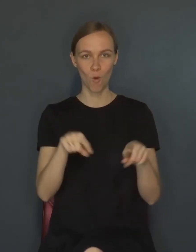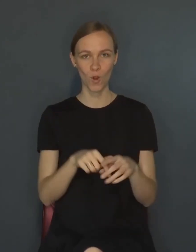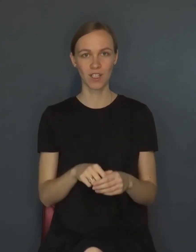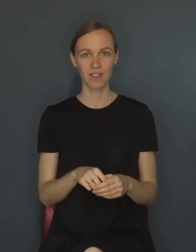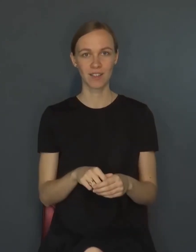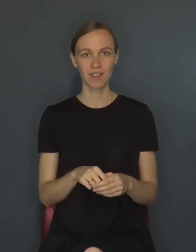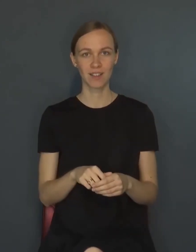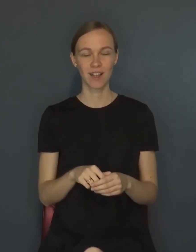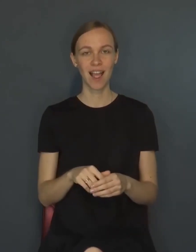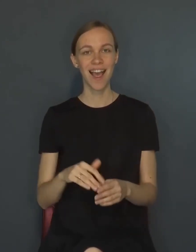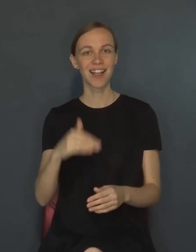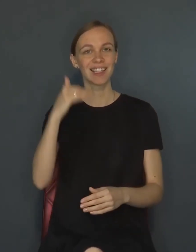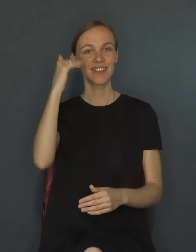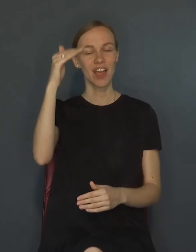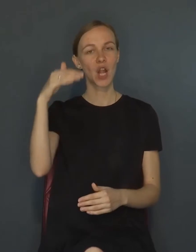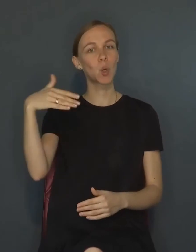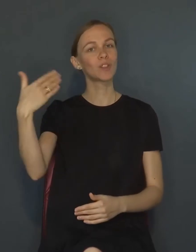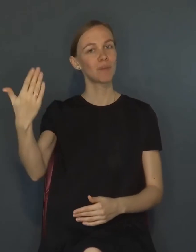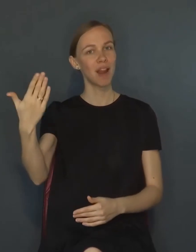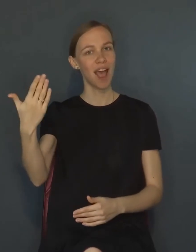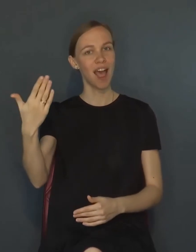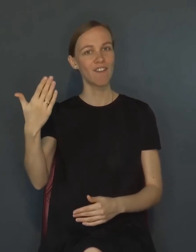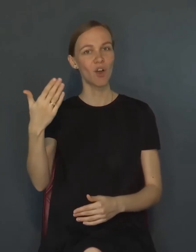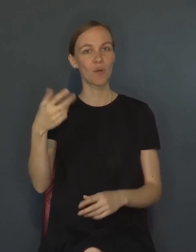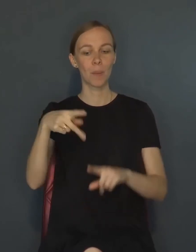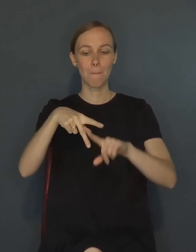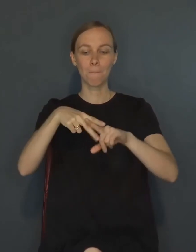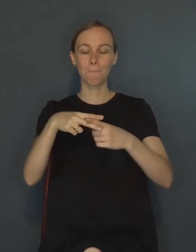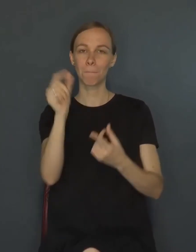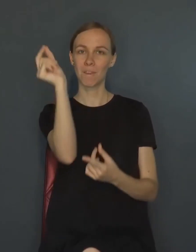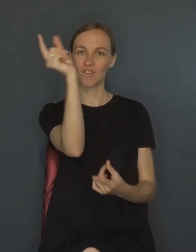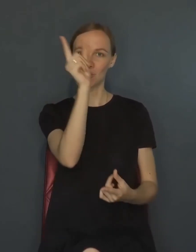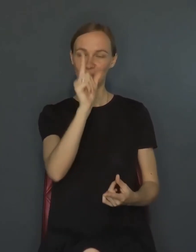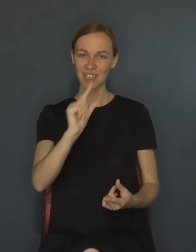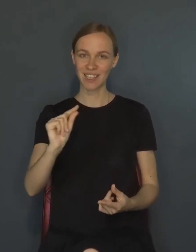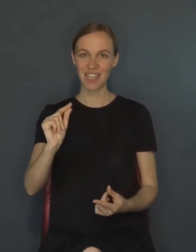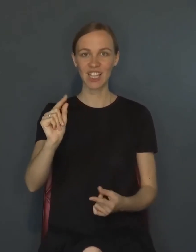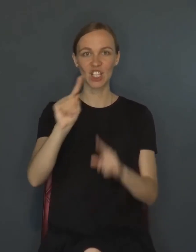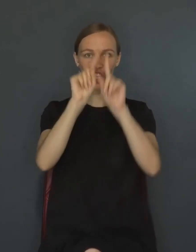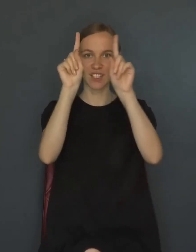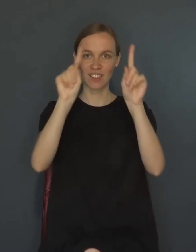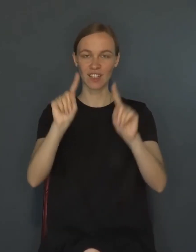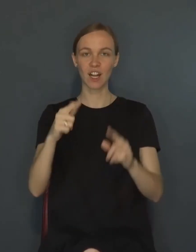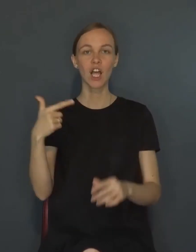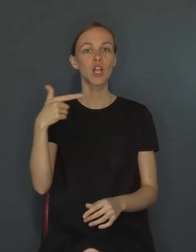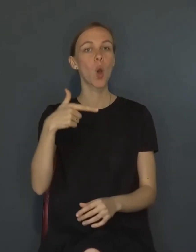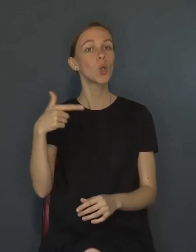Зверху справа – півмісяць і зірка на голубому фоні.